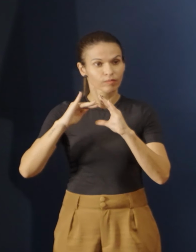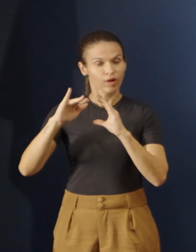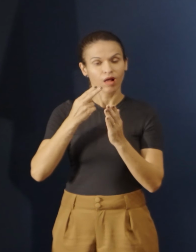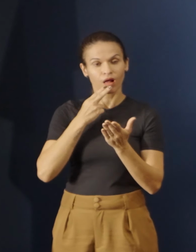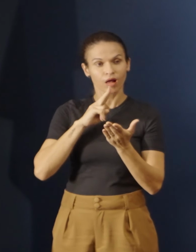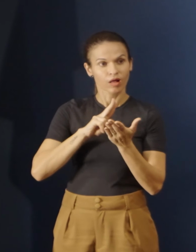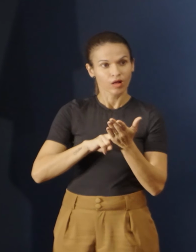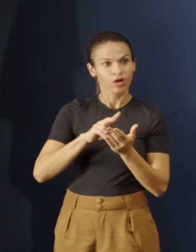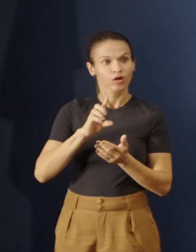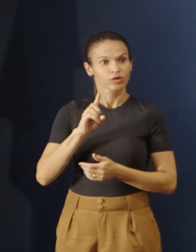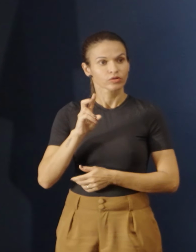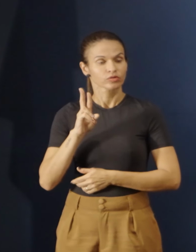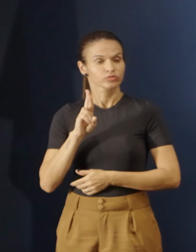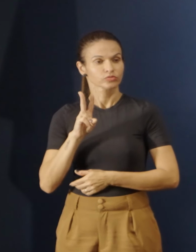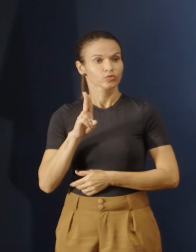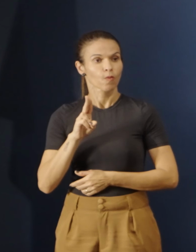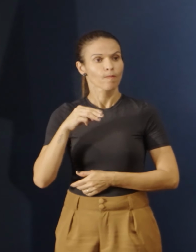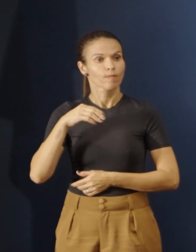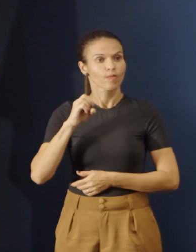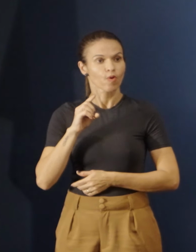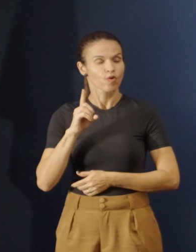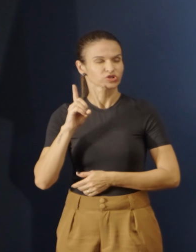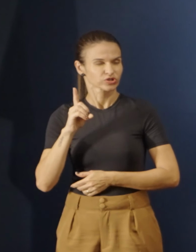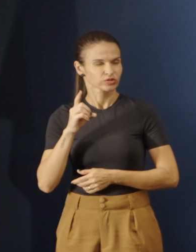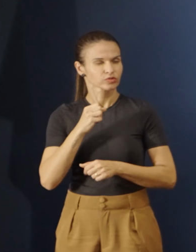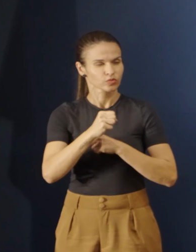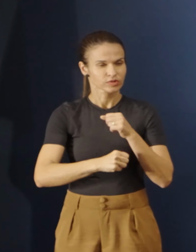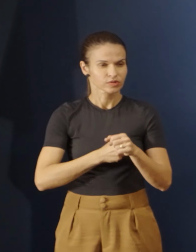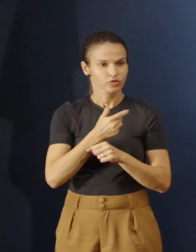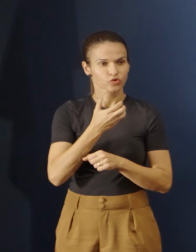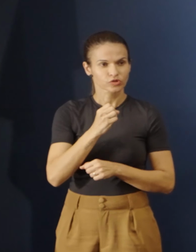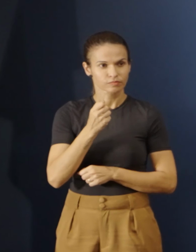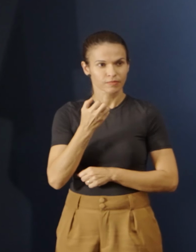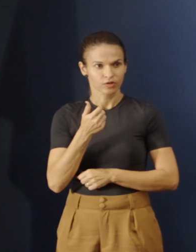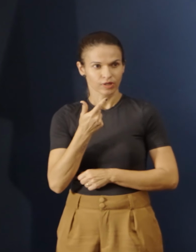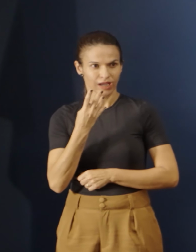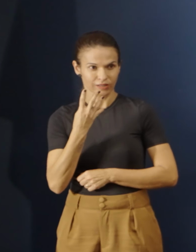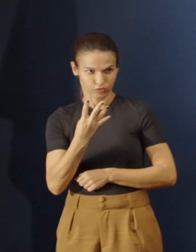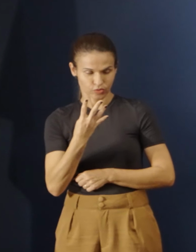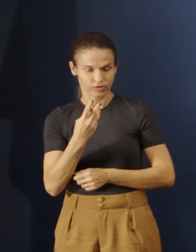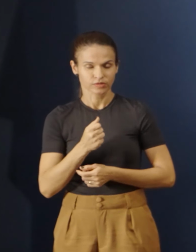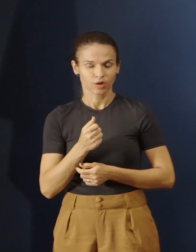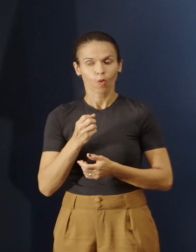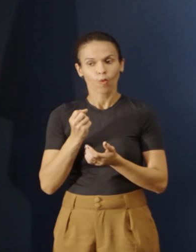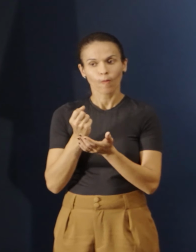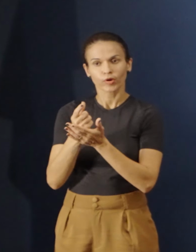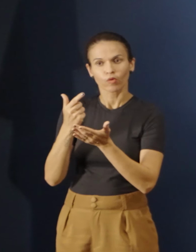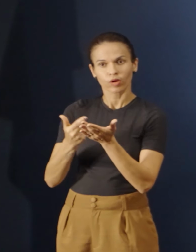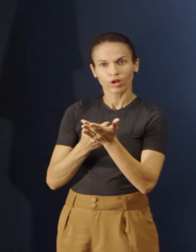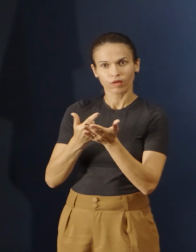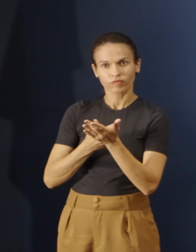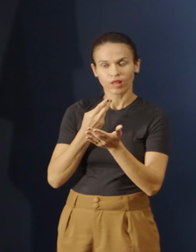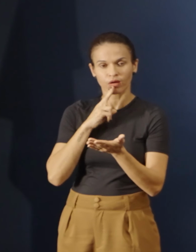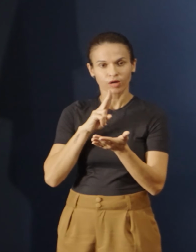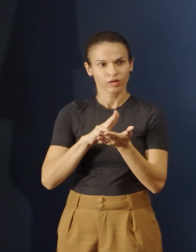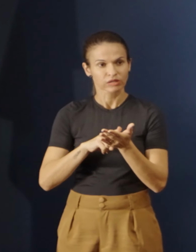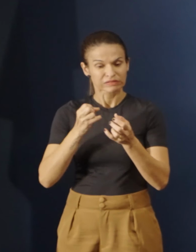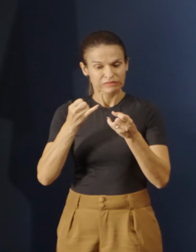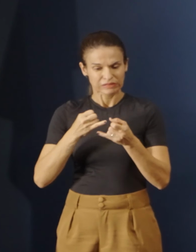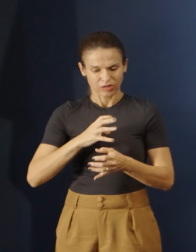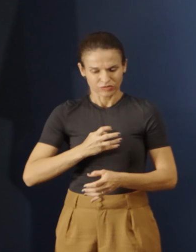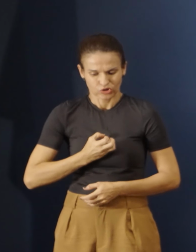do Drummond com o seu Borozolino em 2014, tem uma carta lá desse livro, quem comprar o livro lá, tem uma carta que o Drummond fala do